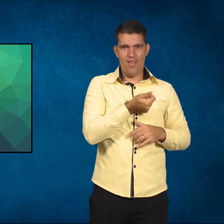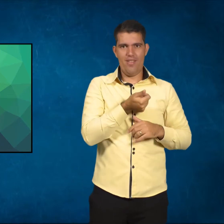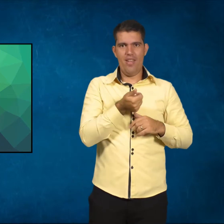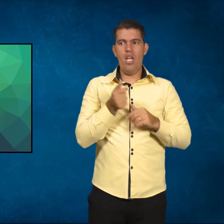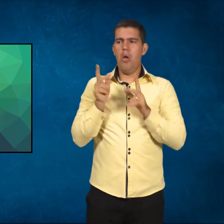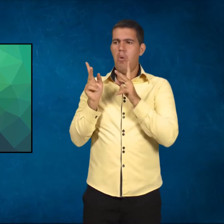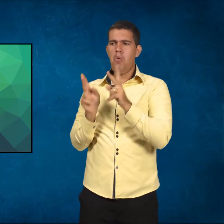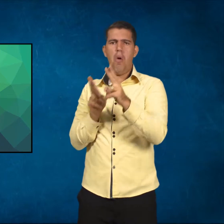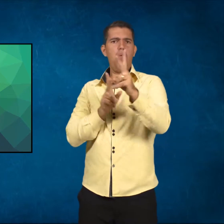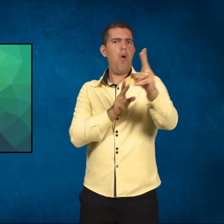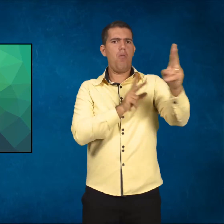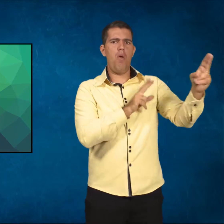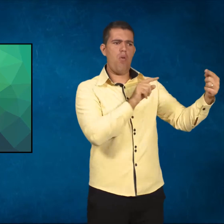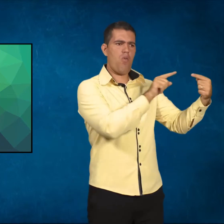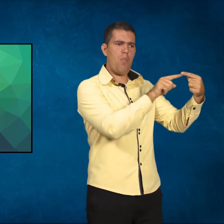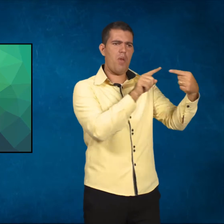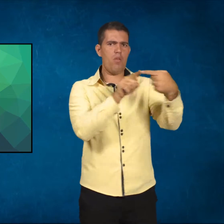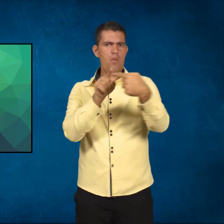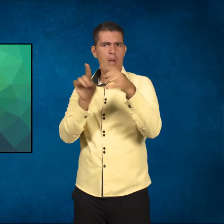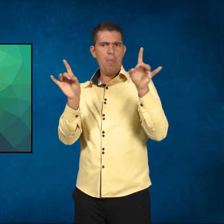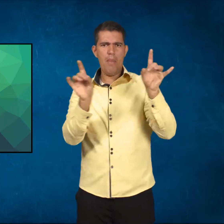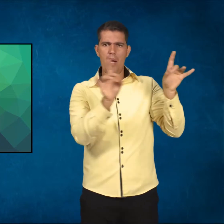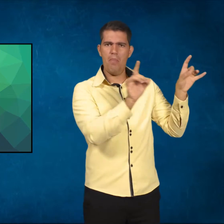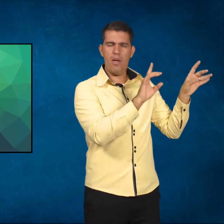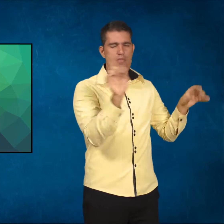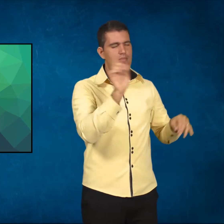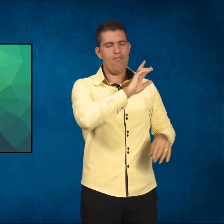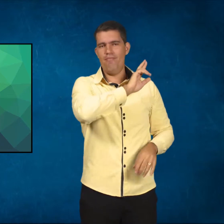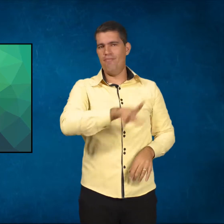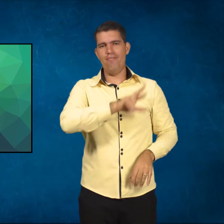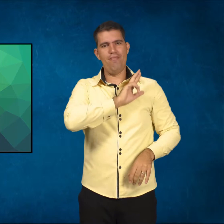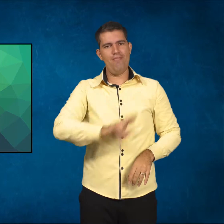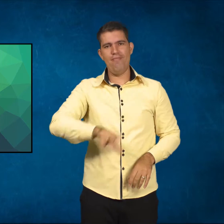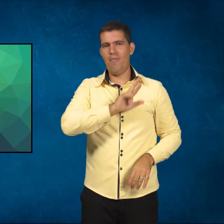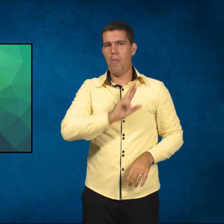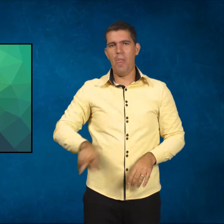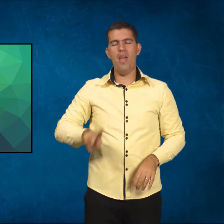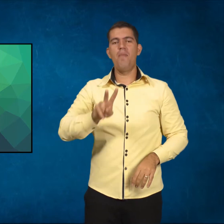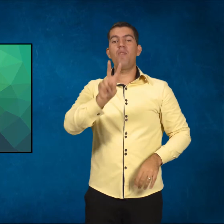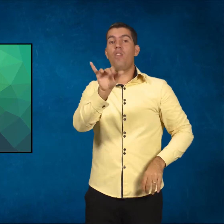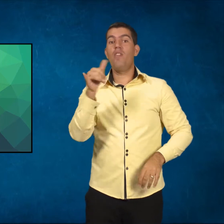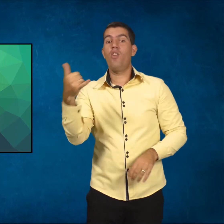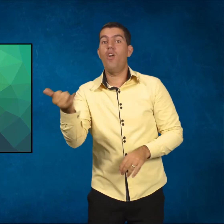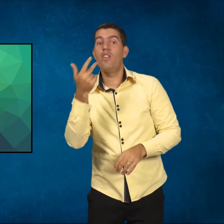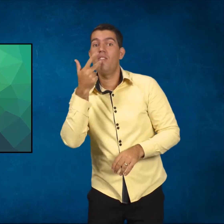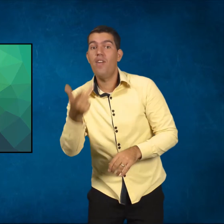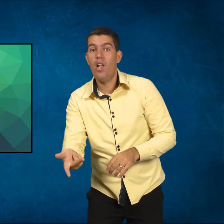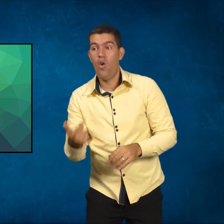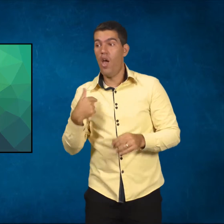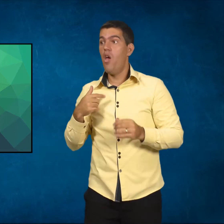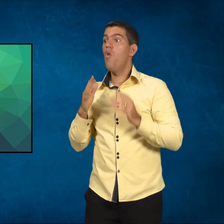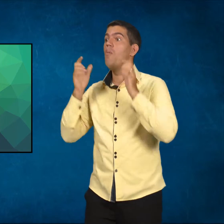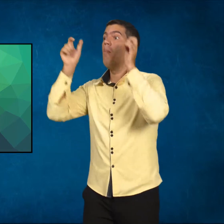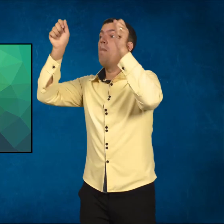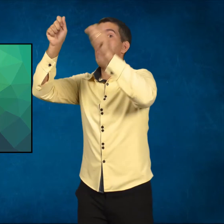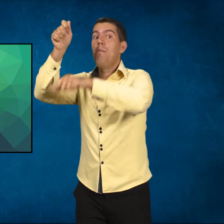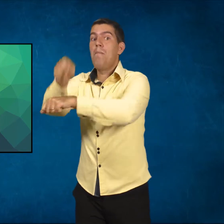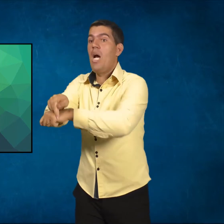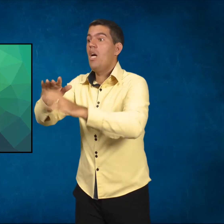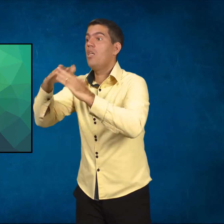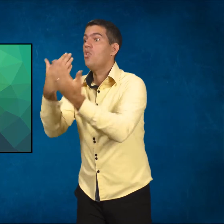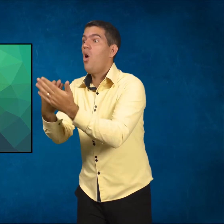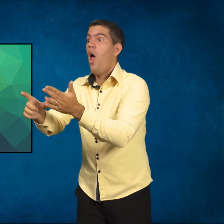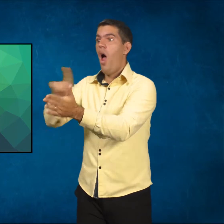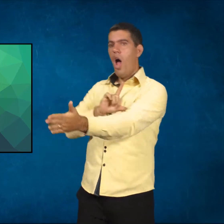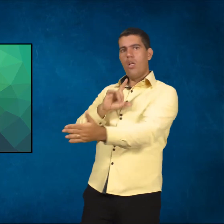forma global. Para ele, o aprendizado das crianças se iniciava desde antes da chegada à escola. Então, assim, o aprendizado